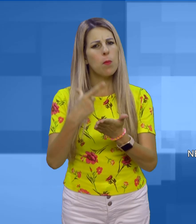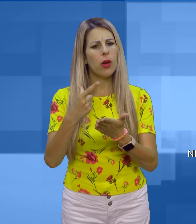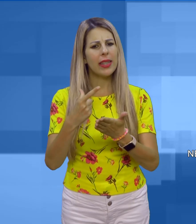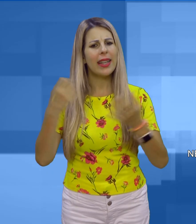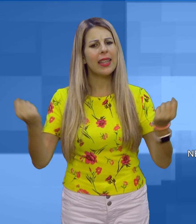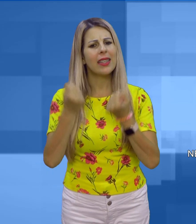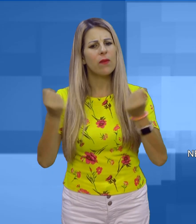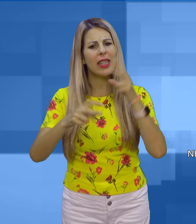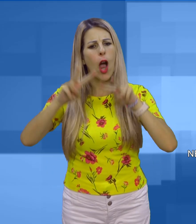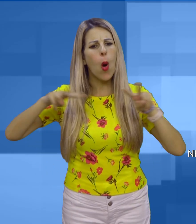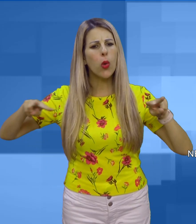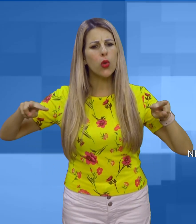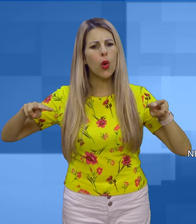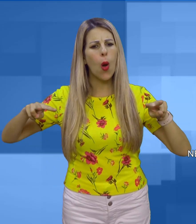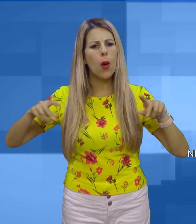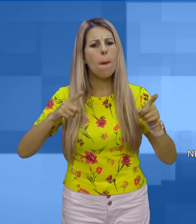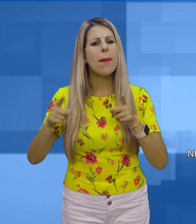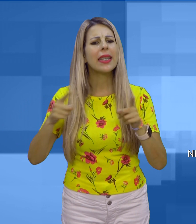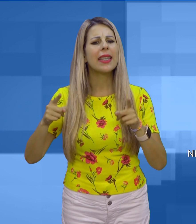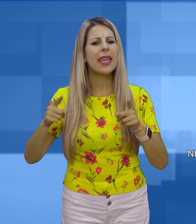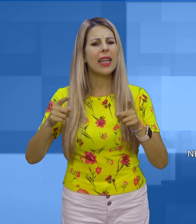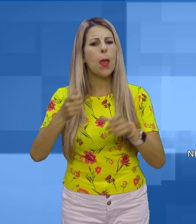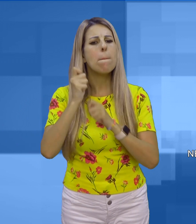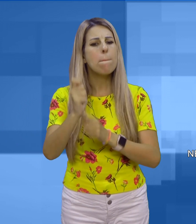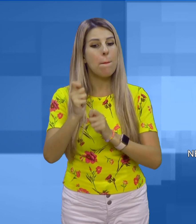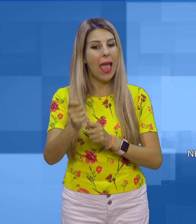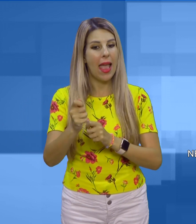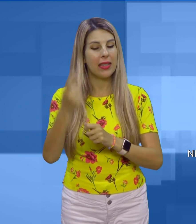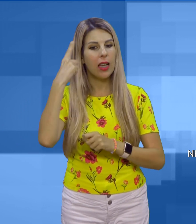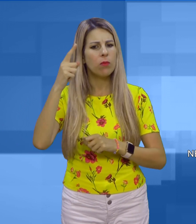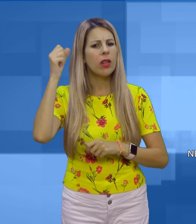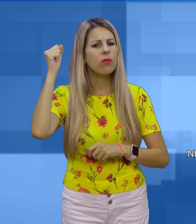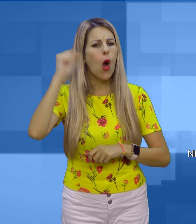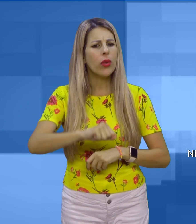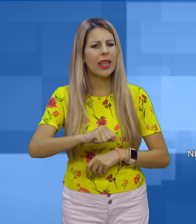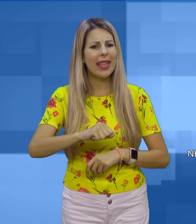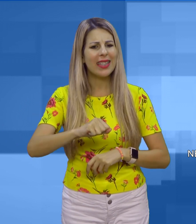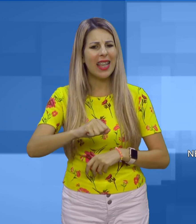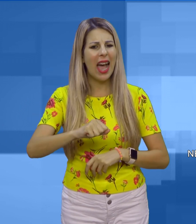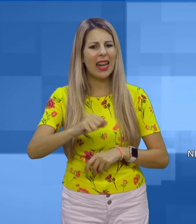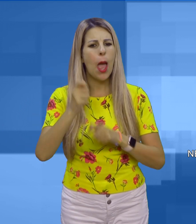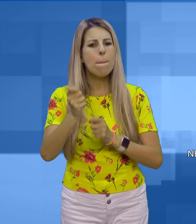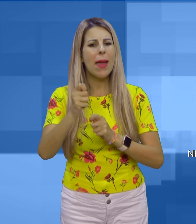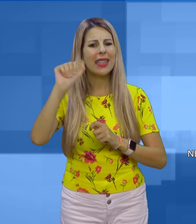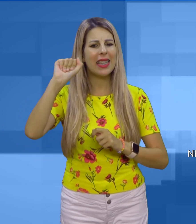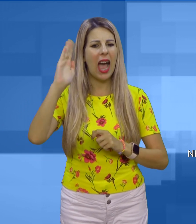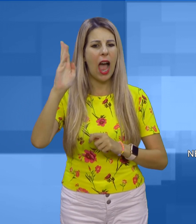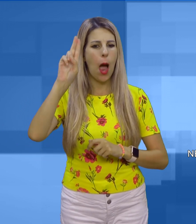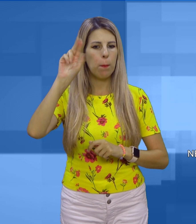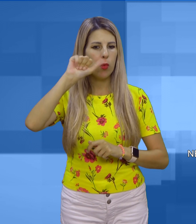Un'importante attività di controllo in materia di pesca, mirata a contrastare il fenomeno della pesca abusiva, ha